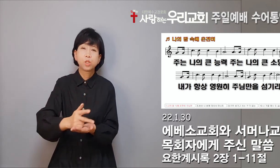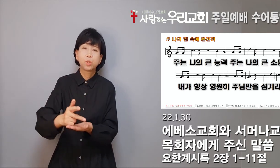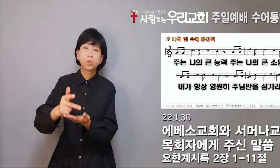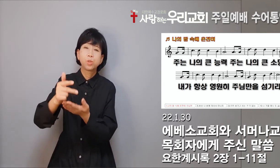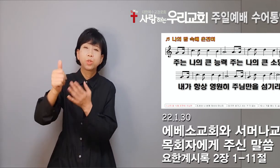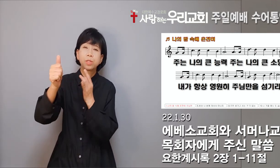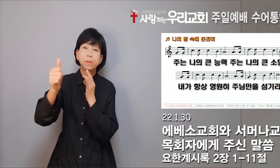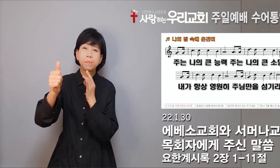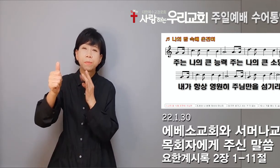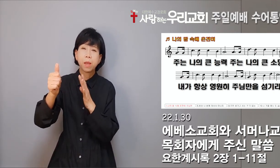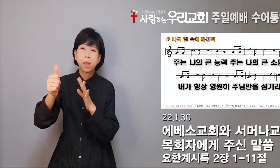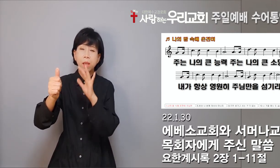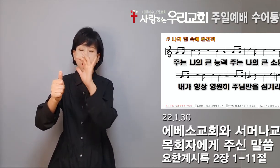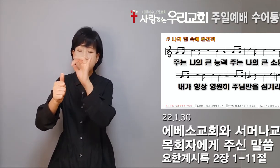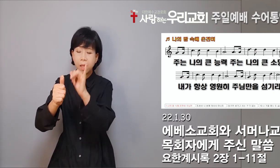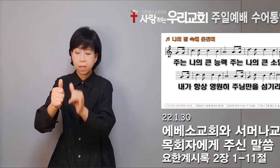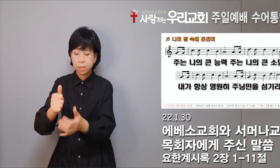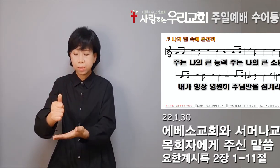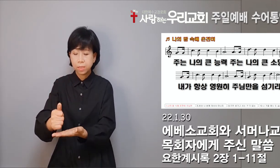영원히